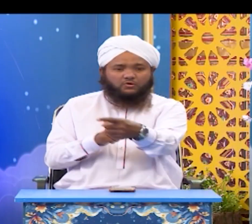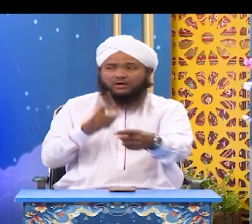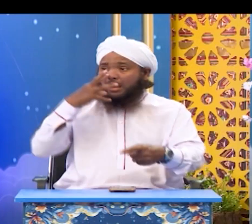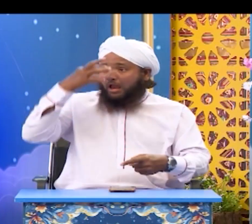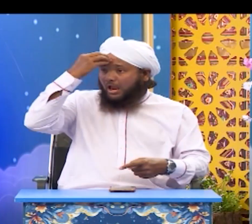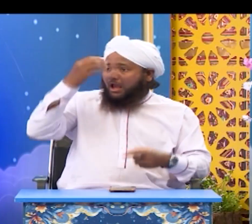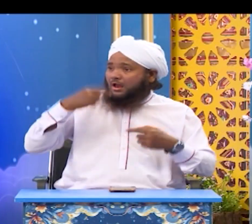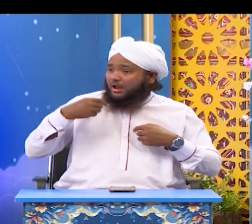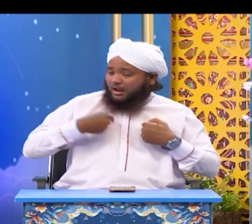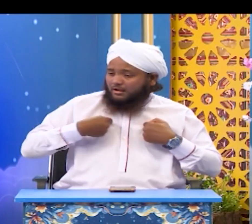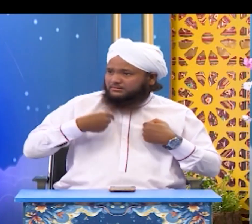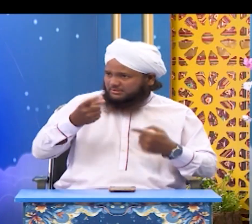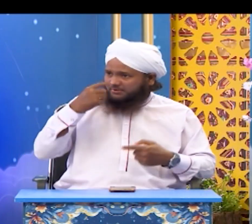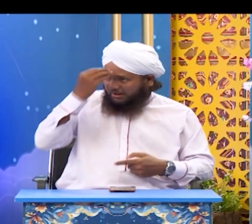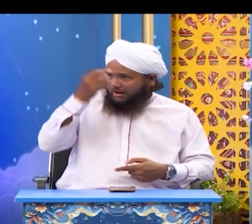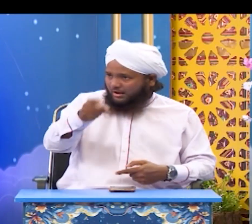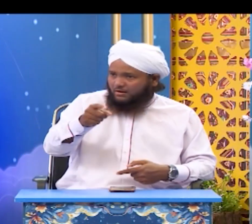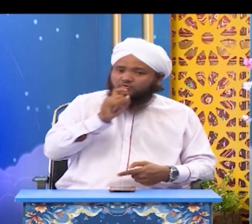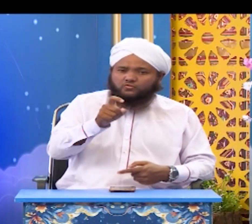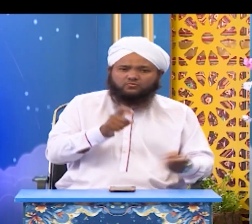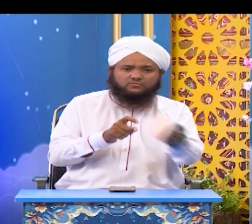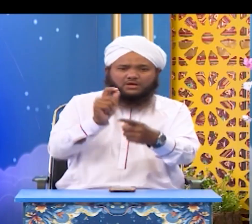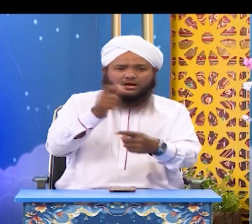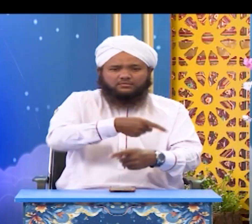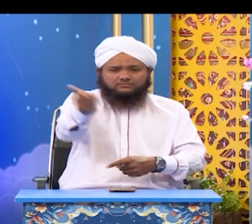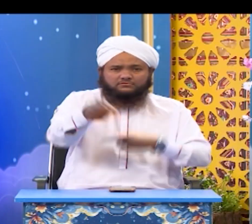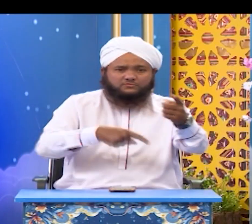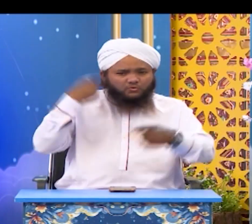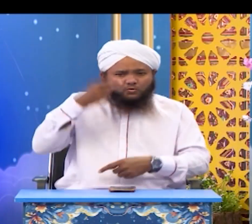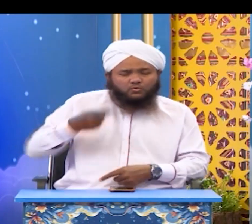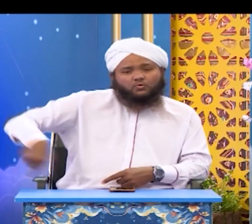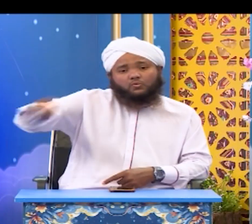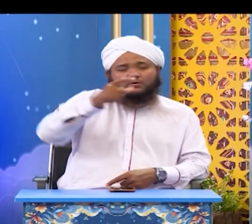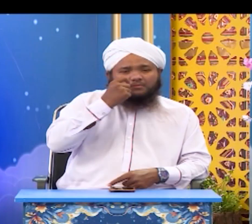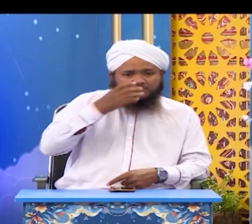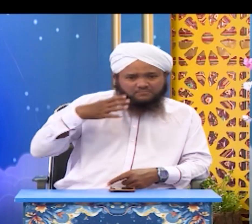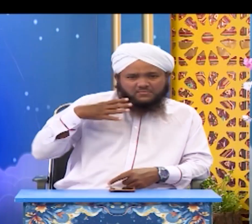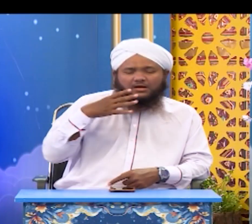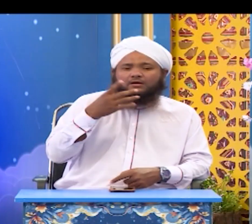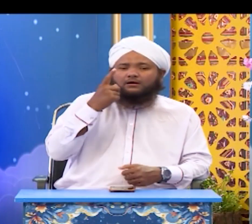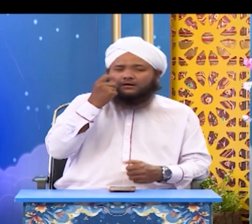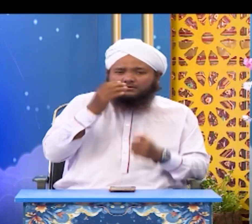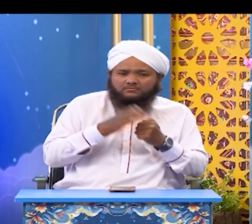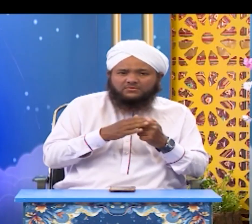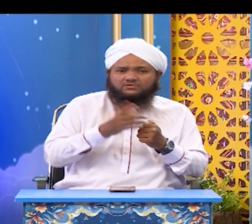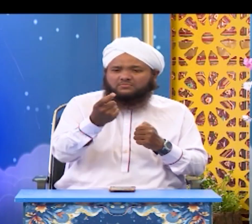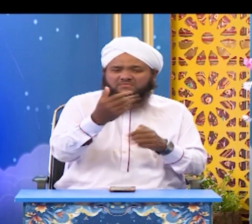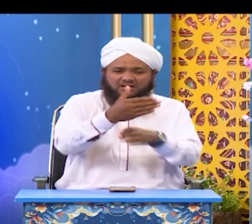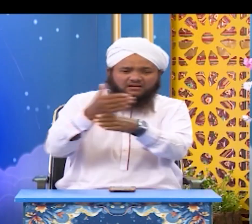زبردستی لونڈیاں بنا کر رکھ لیا کرتے تھے۔ عورتوں کو ان کے ماں باپ، بھائی بہن یا شوہر کی میراث میں سے کوئی حصہ نہیں ملتا